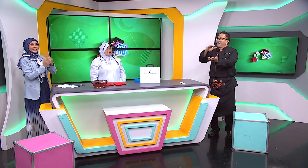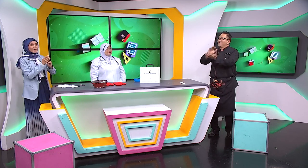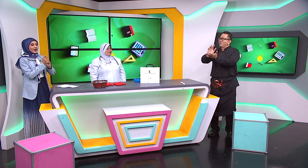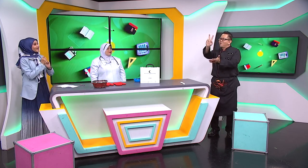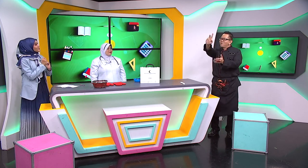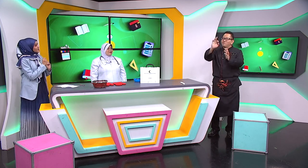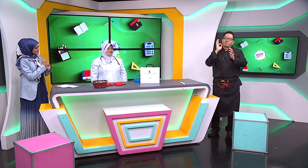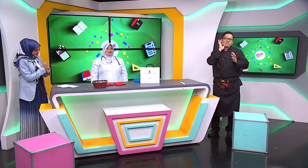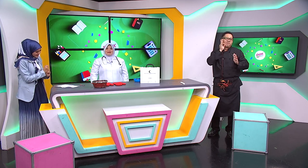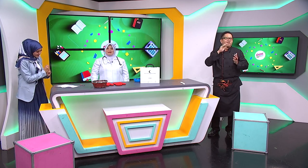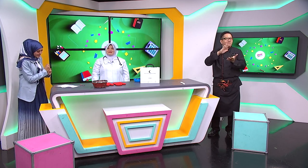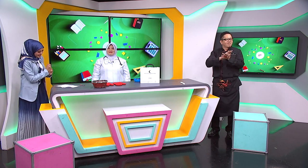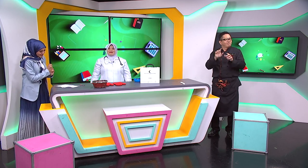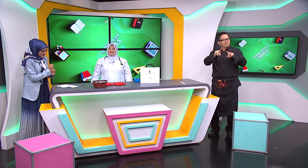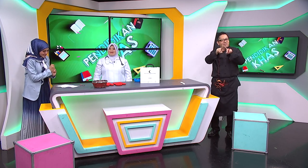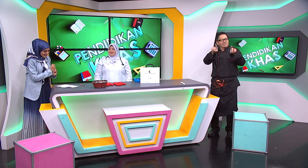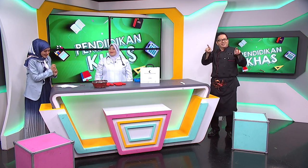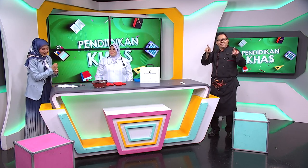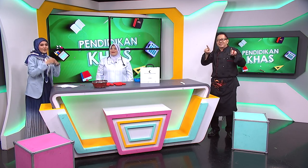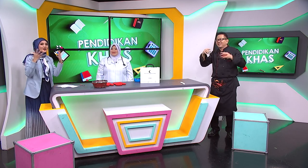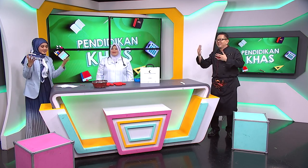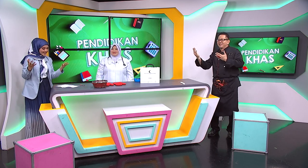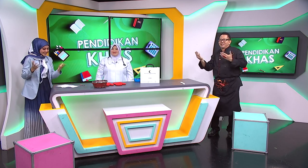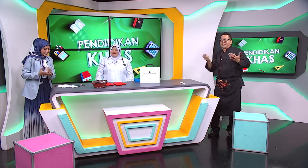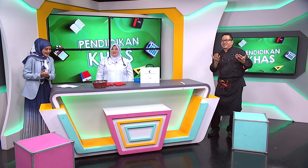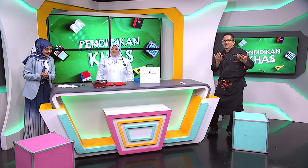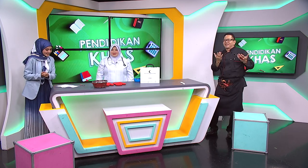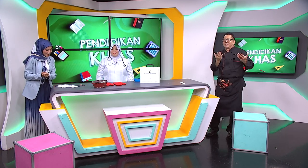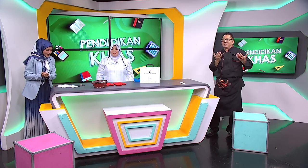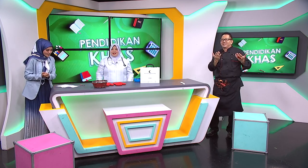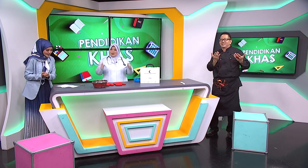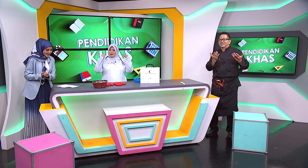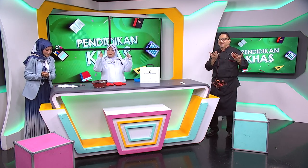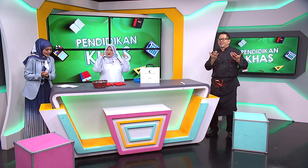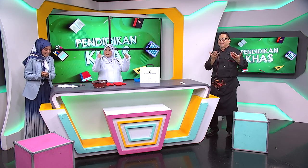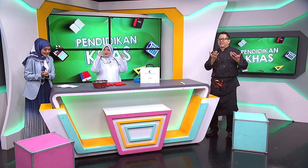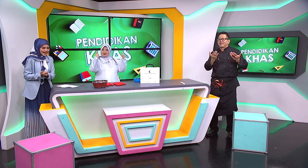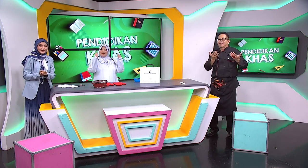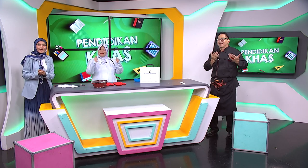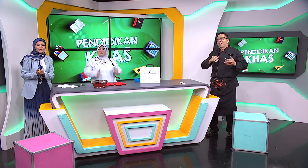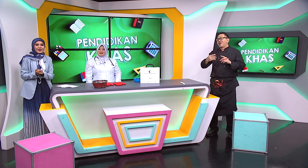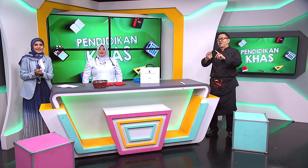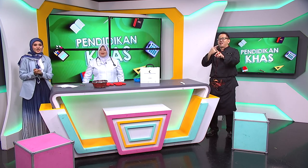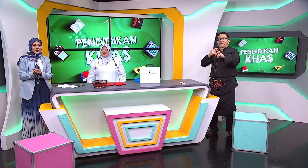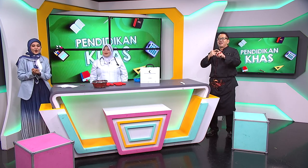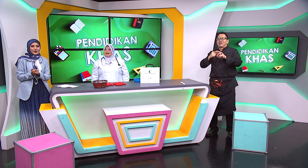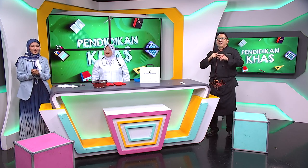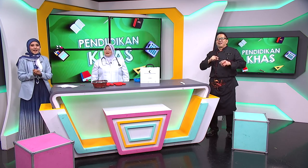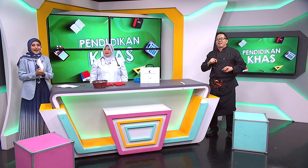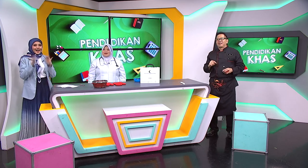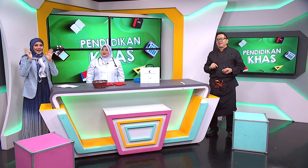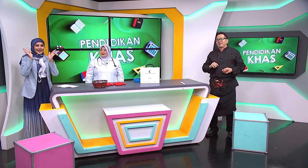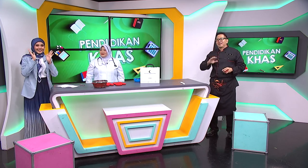buah sekolah yang berbeza. Kita persilakan kawan baru saya dari Sekolah Kebangsaan Pendidikan Khas Batu Pahat